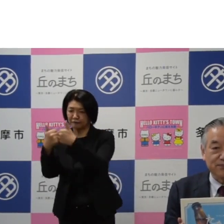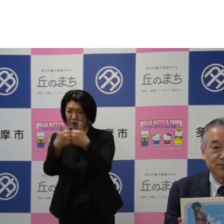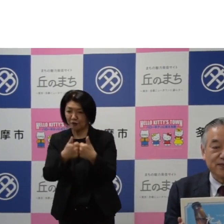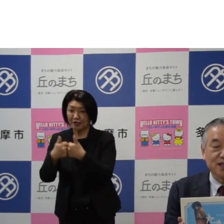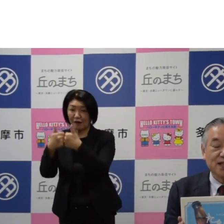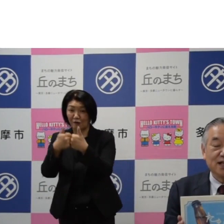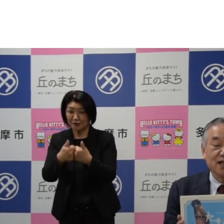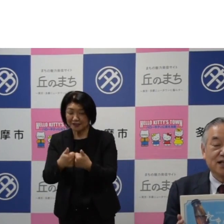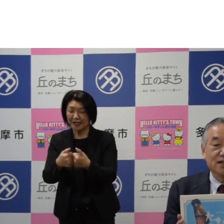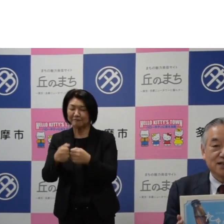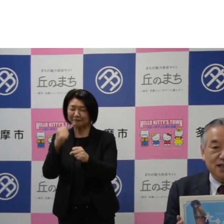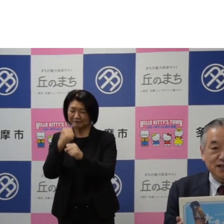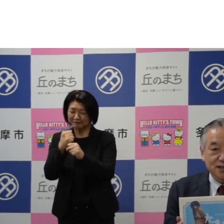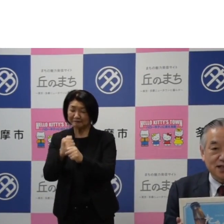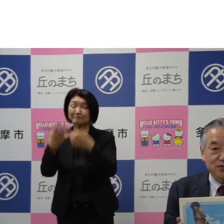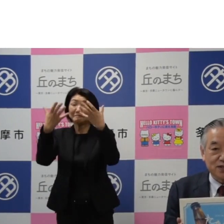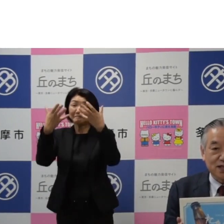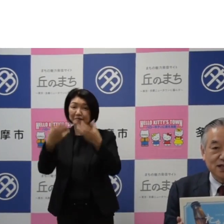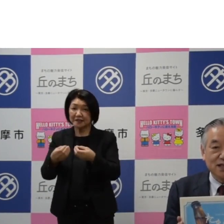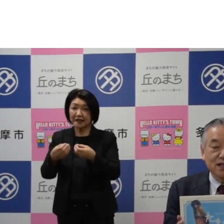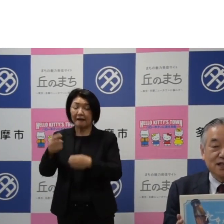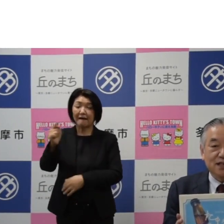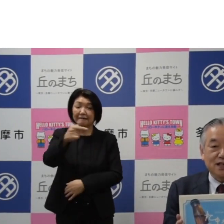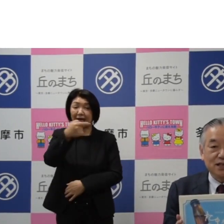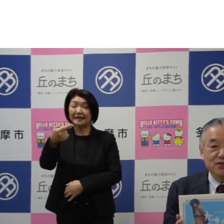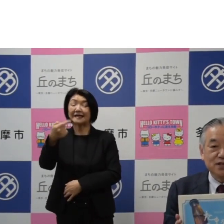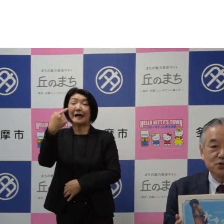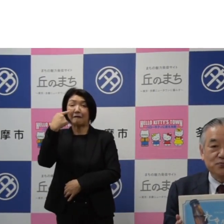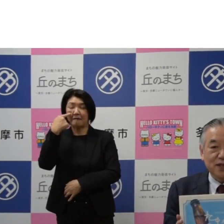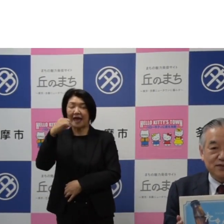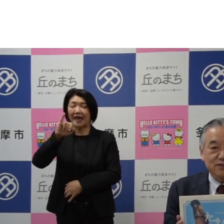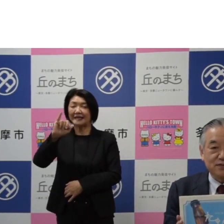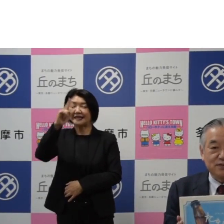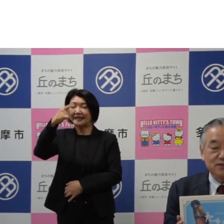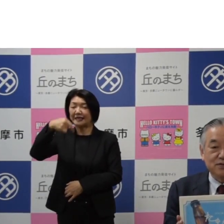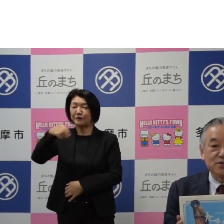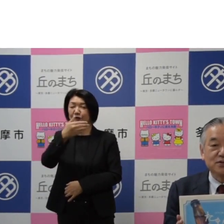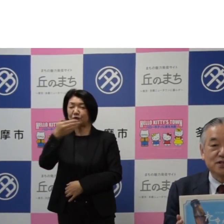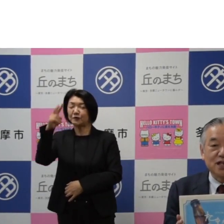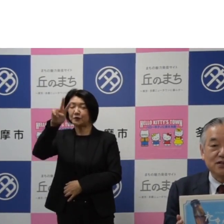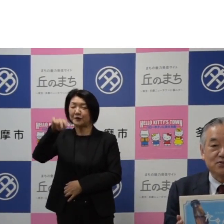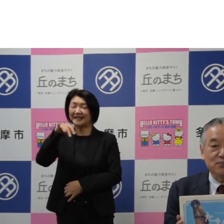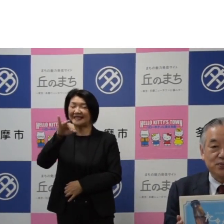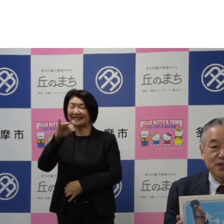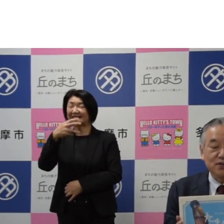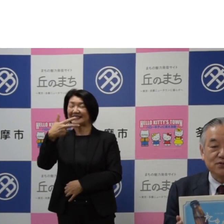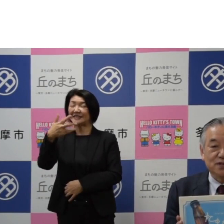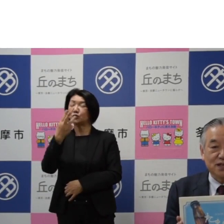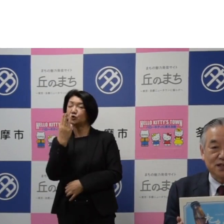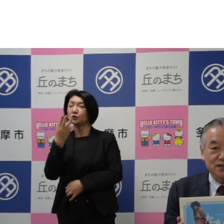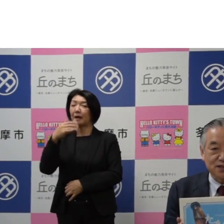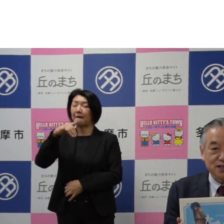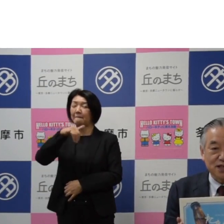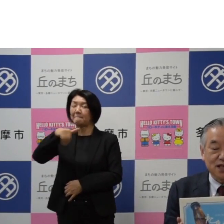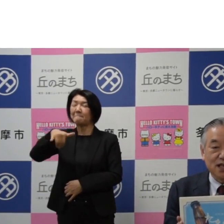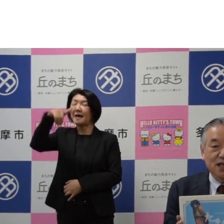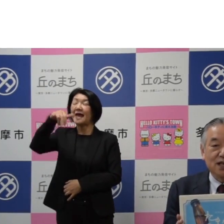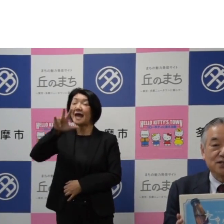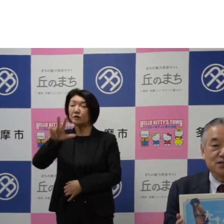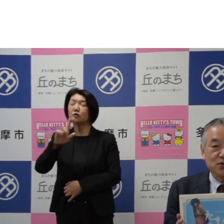ました。第1弾として、イングリッシュペールというスタイルのビールを選択